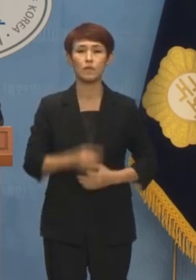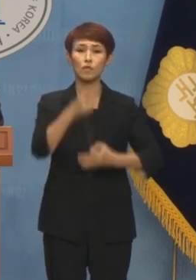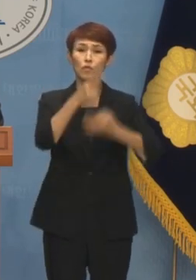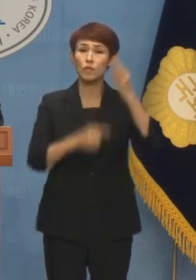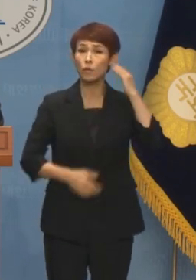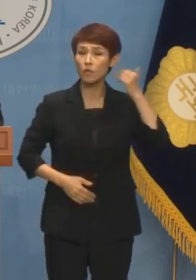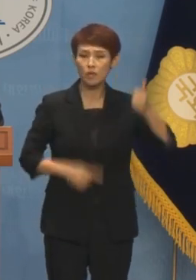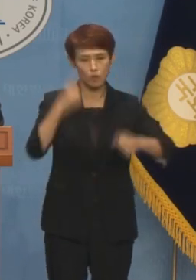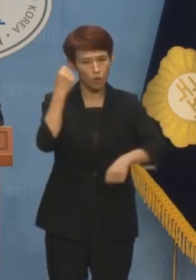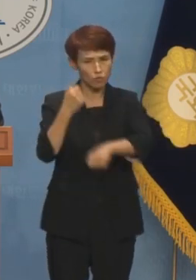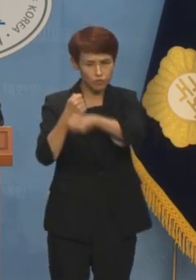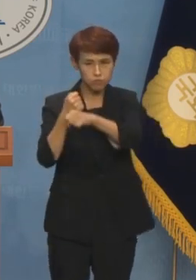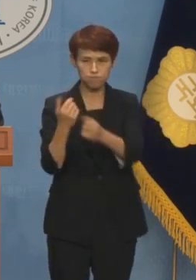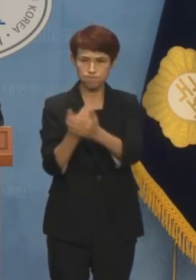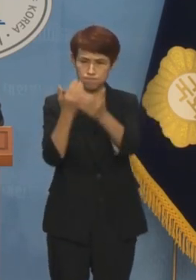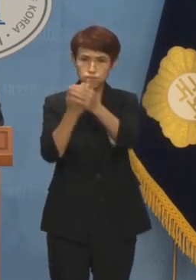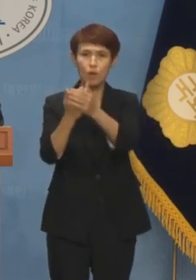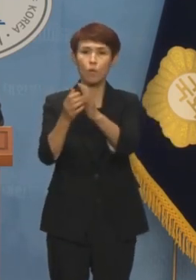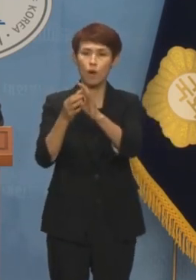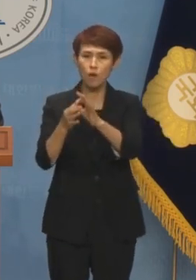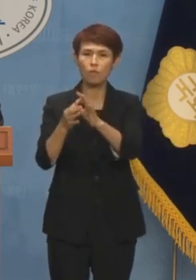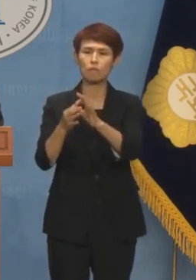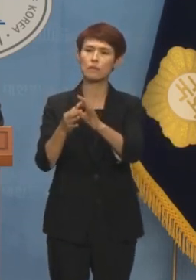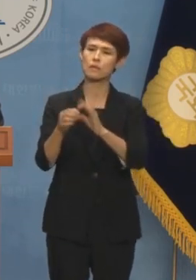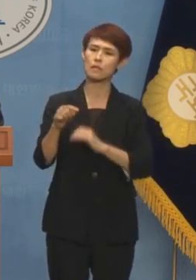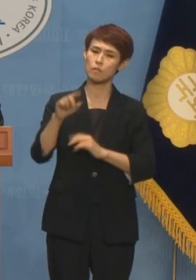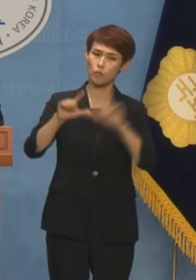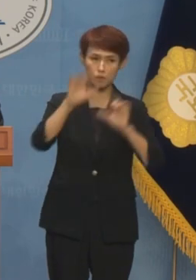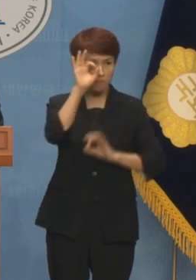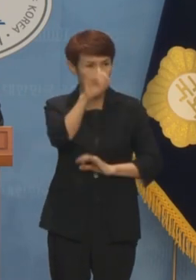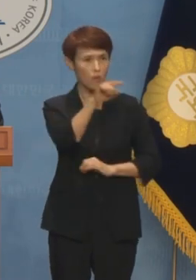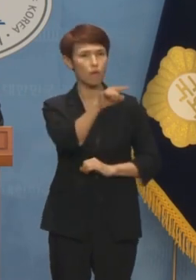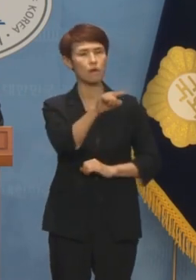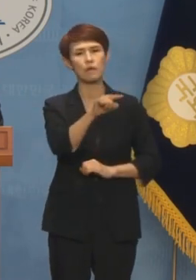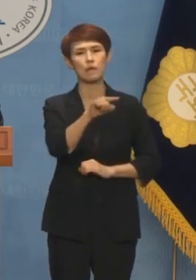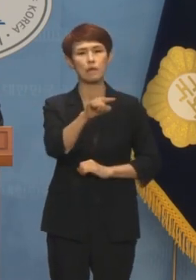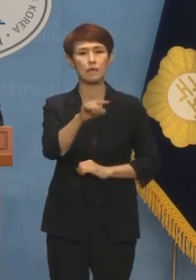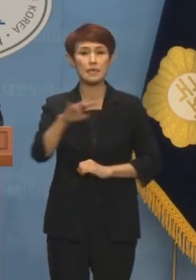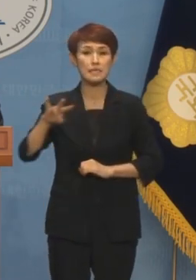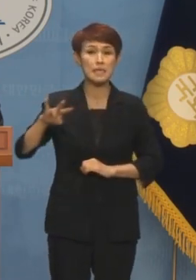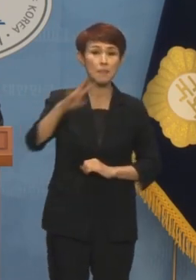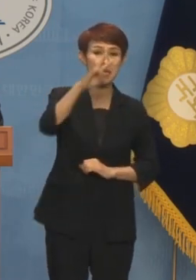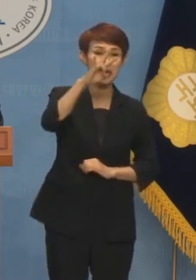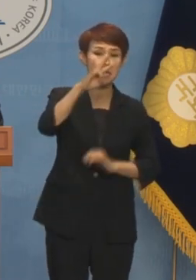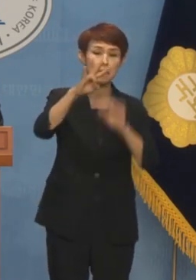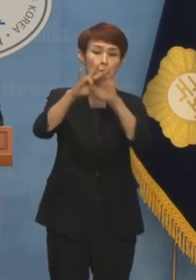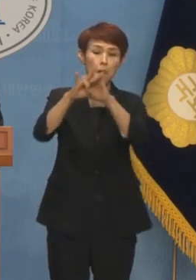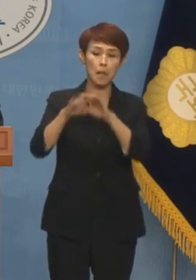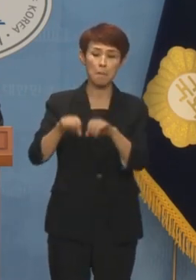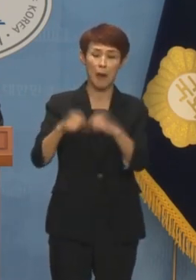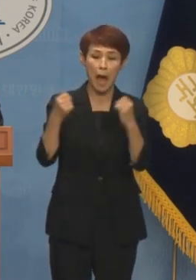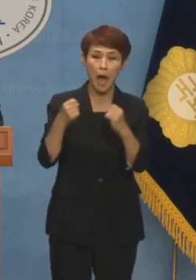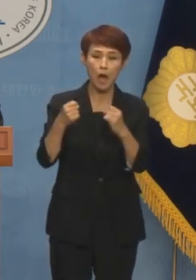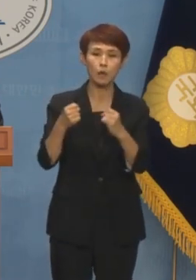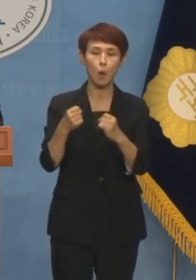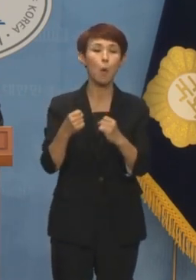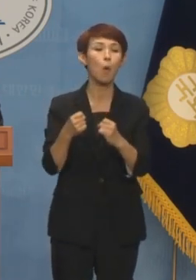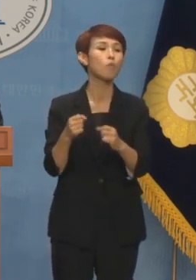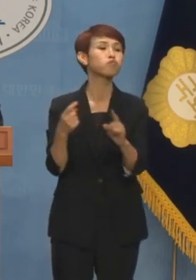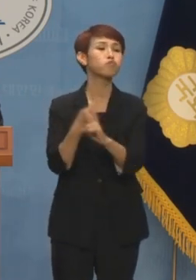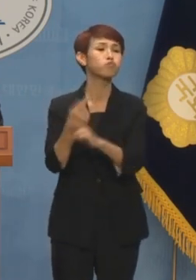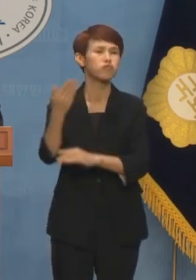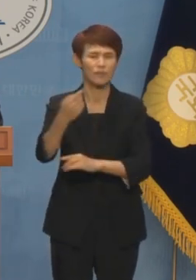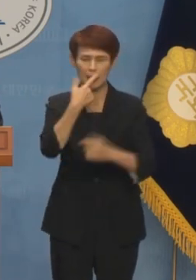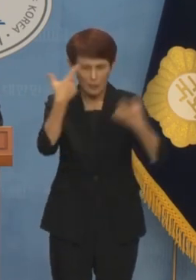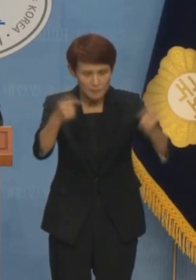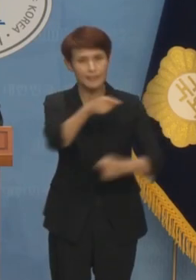대통령이 R&D와 과학기술계를 대하는 태도는 제비 다리를 일부러 부러뜨리고 고쳐주는 놀부심보와